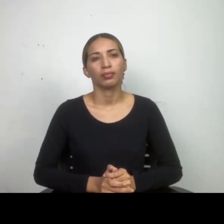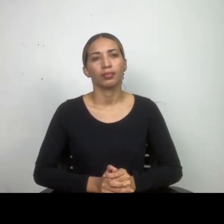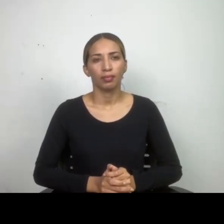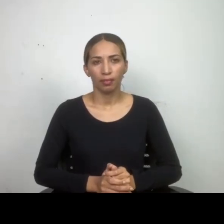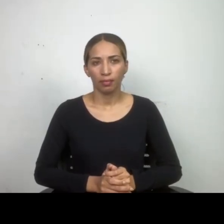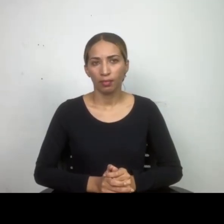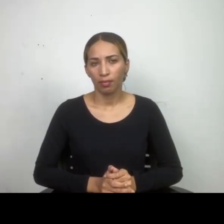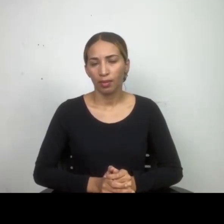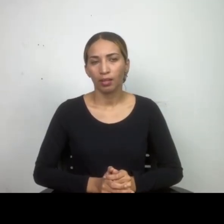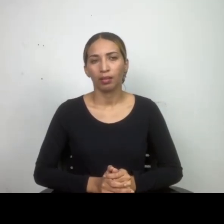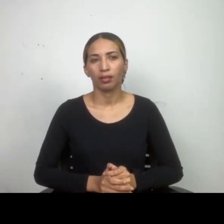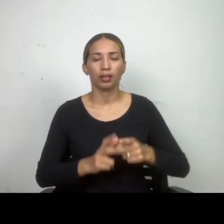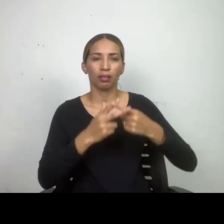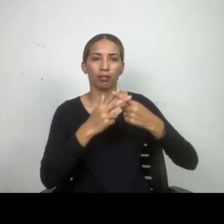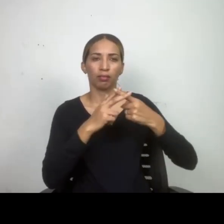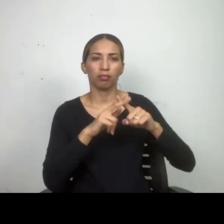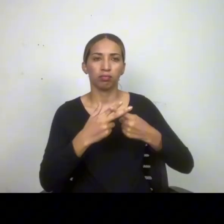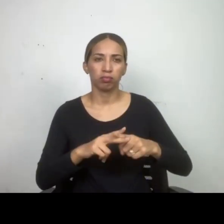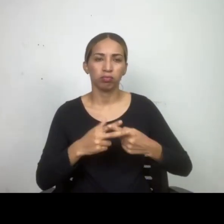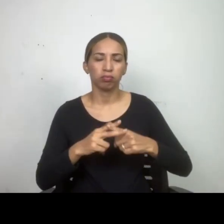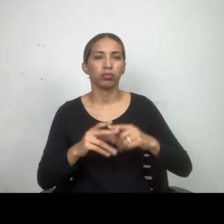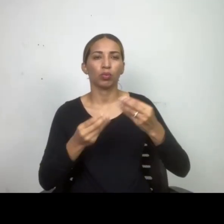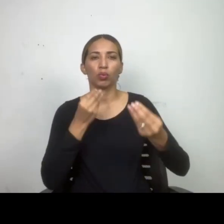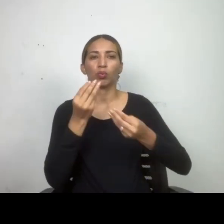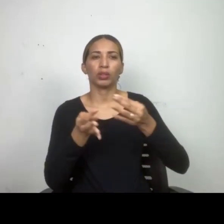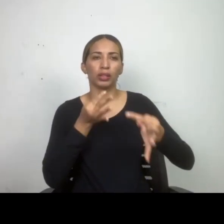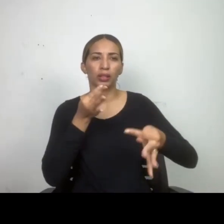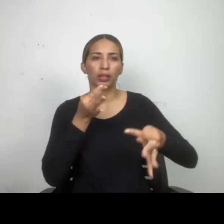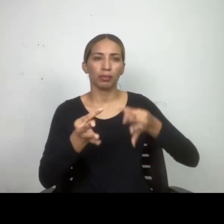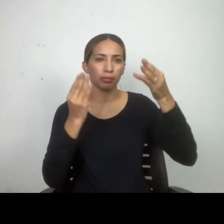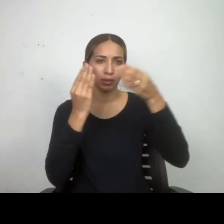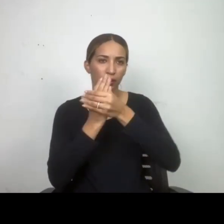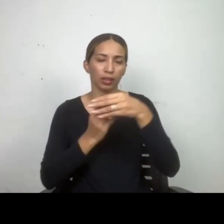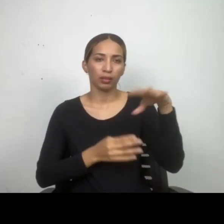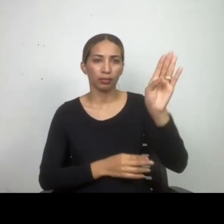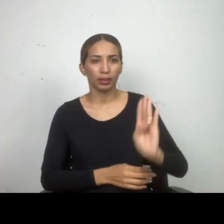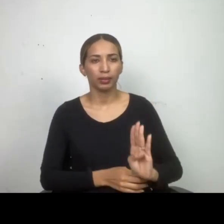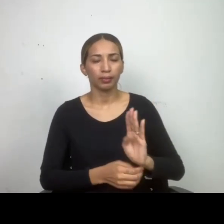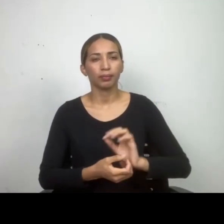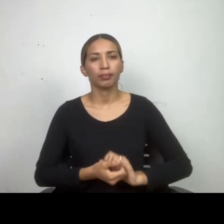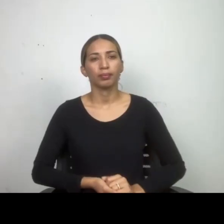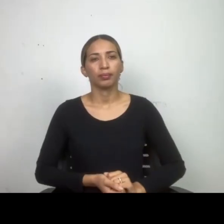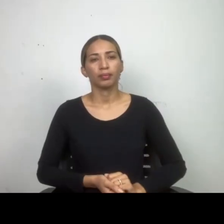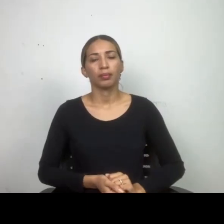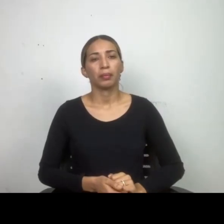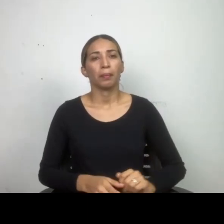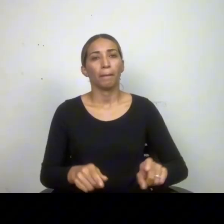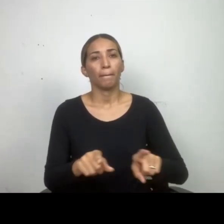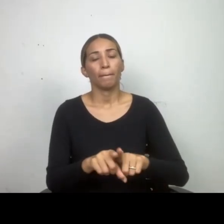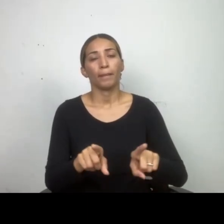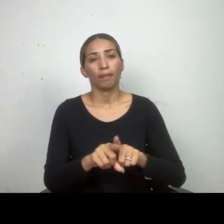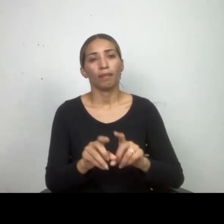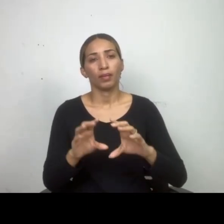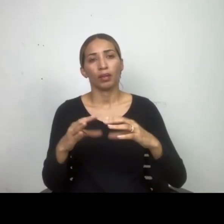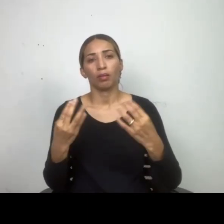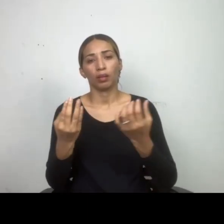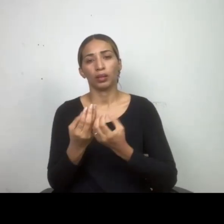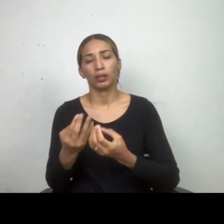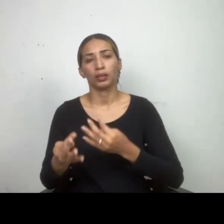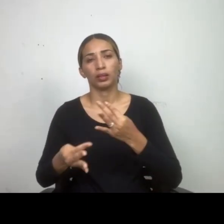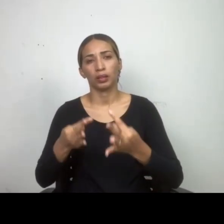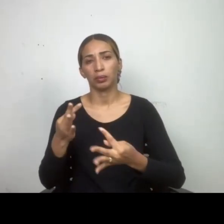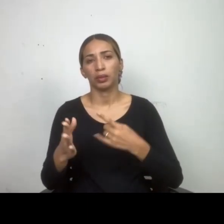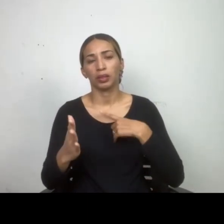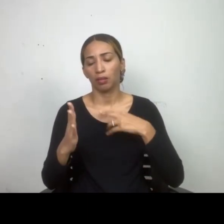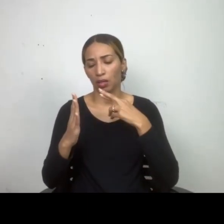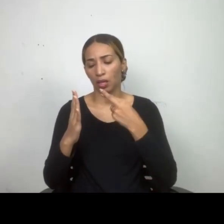reforma psiquiátrica no Brasil, né. Nas comunidades terapêuticas, de acordo com os relatórios, né, tanto do Cefes